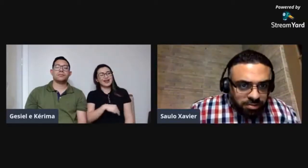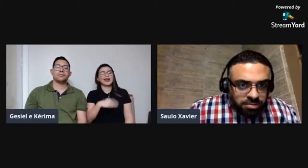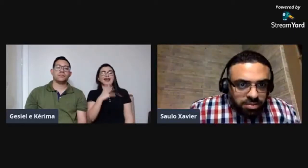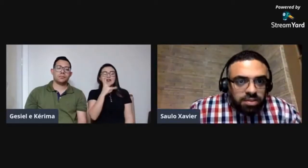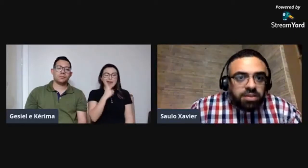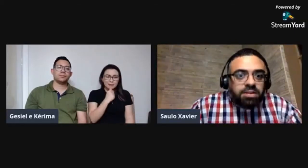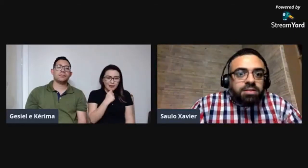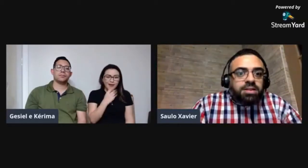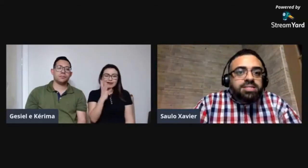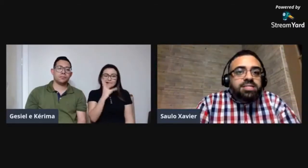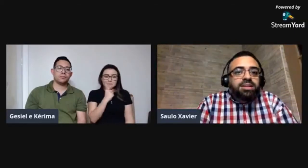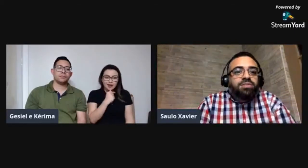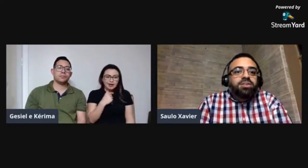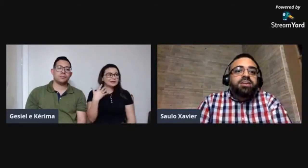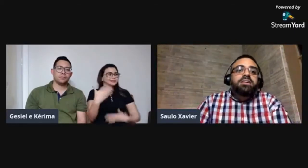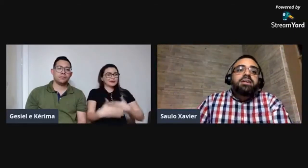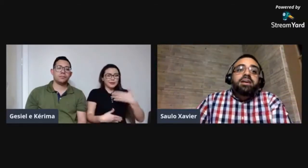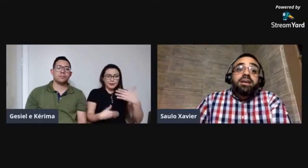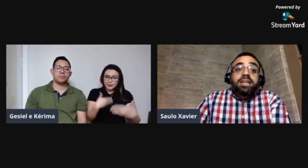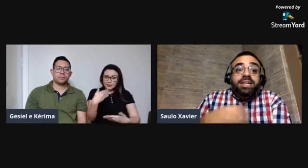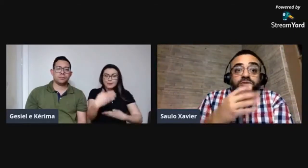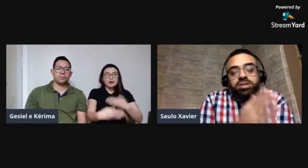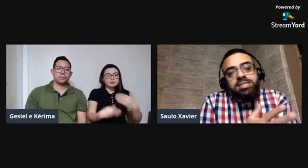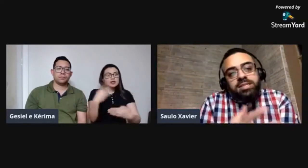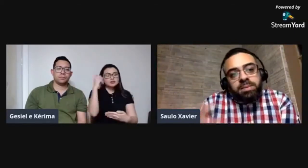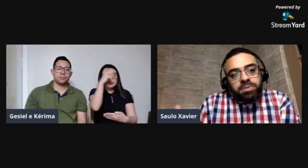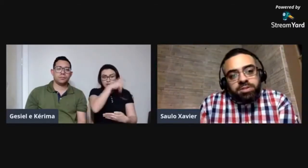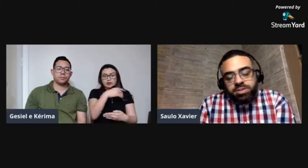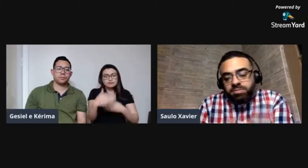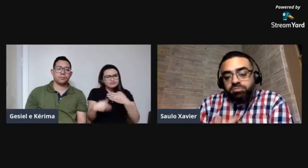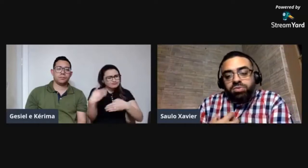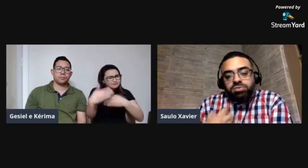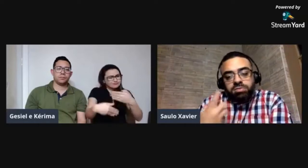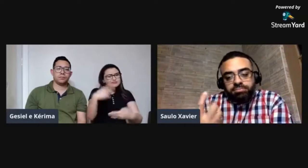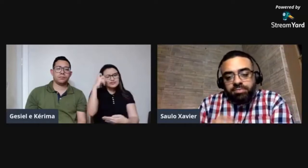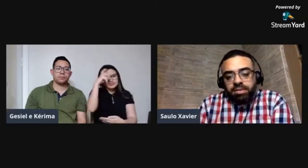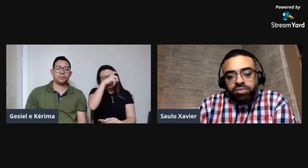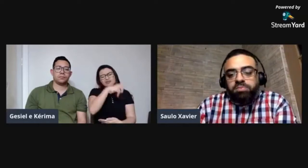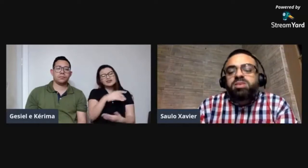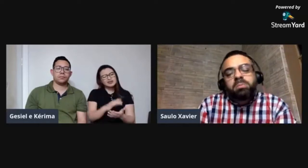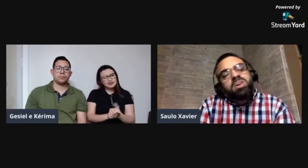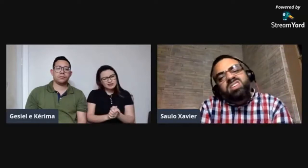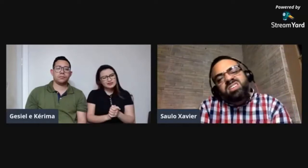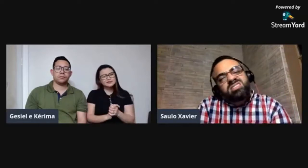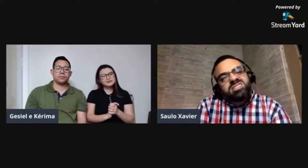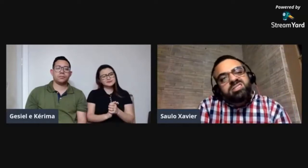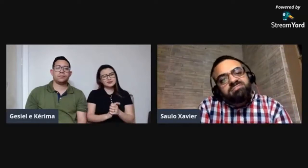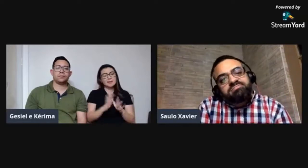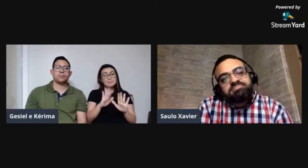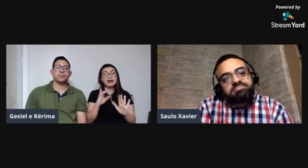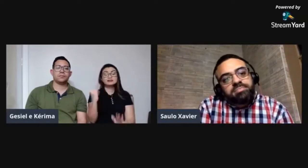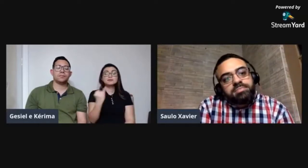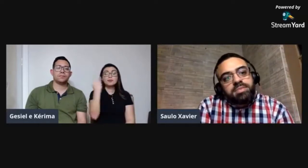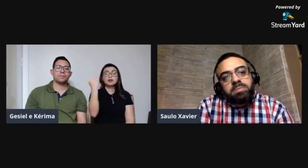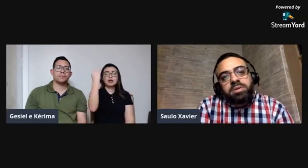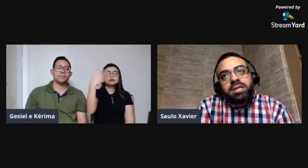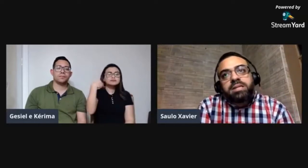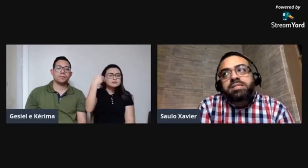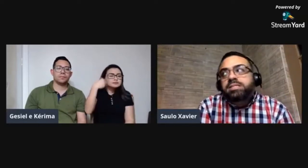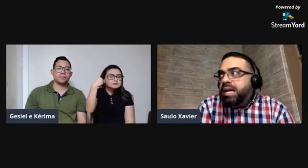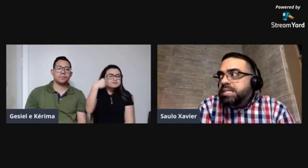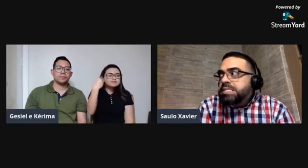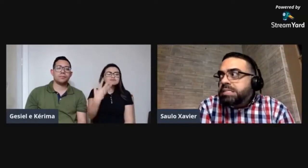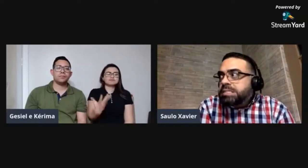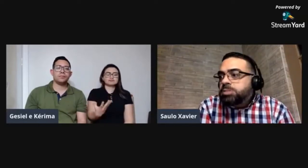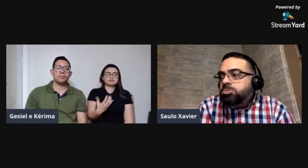ainda para ir embora. Então, assim, foi todo esse tempo foi muito importante. Porque